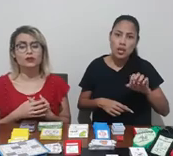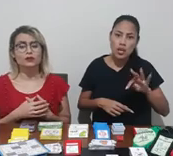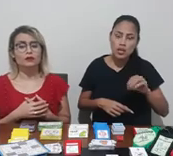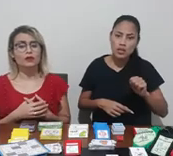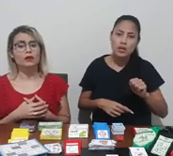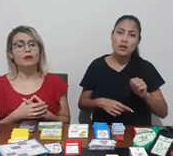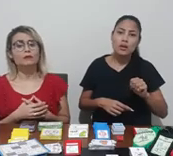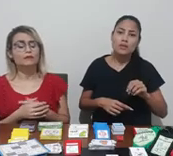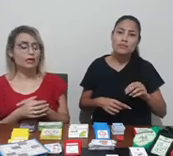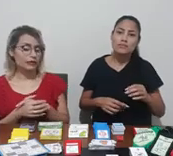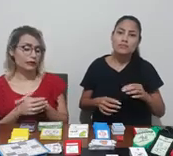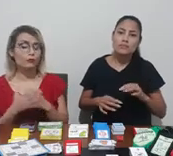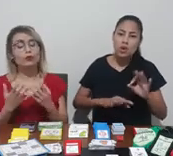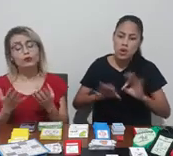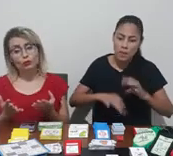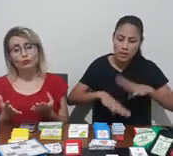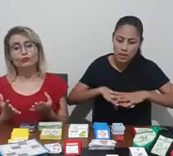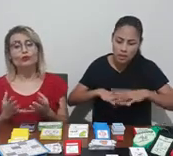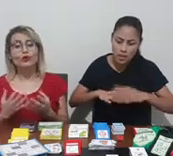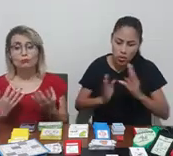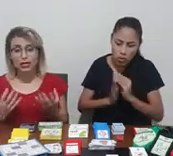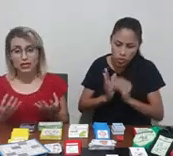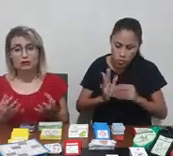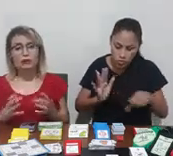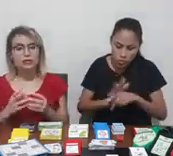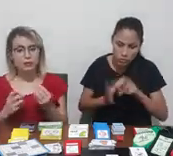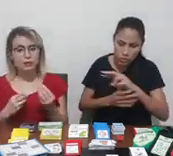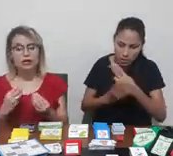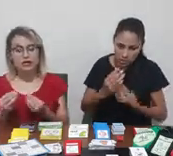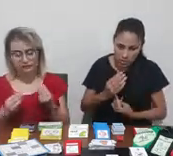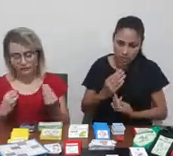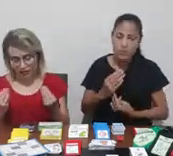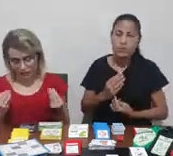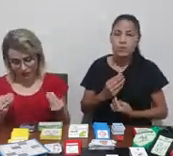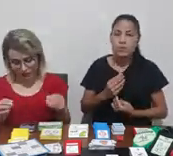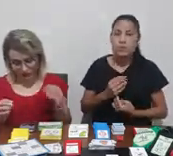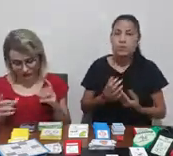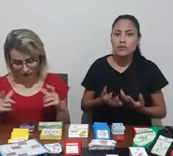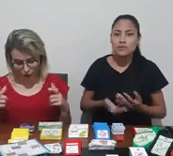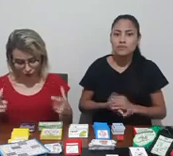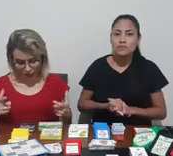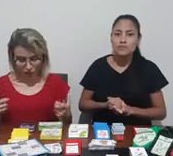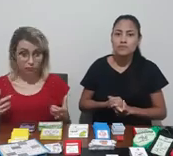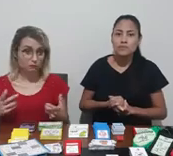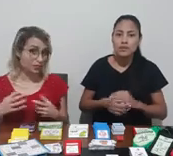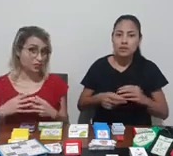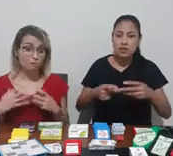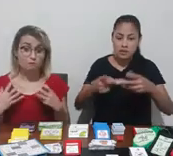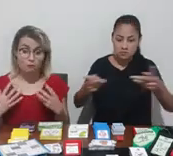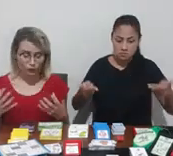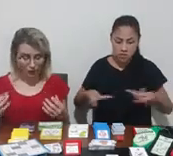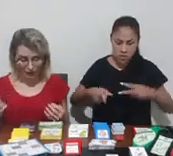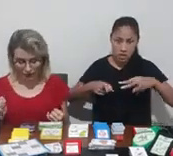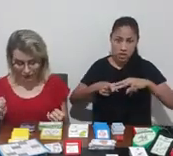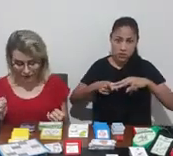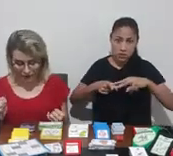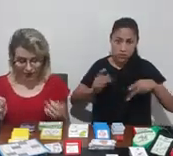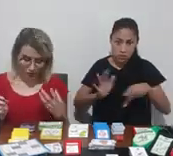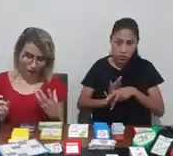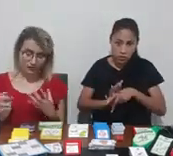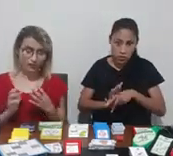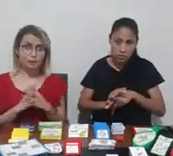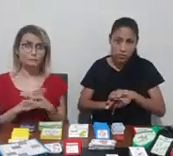frações, né? Um conteúdo bilíngue, né? Trabalhar frações através de uma caixa de pizza muito legal.